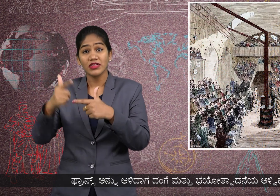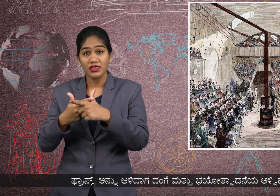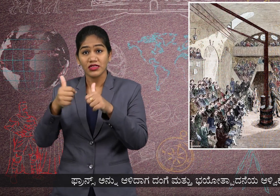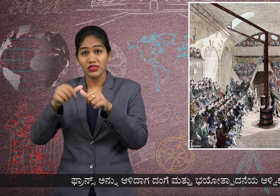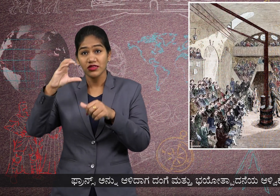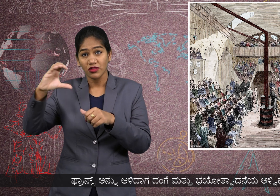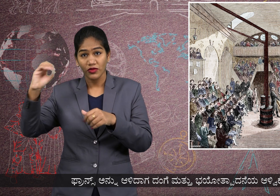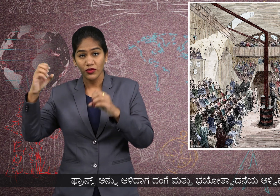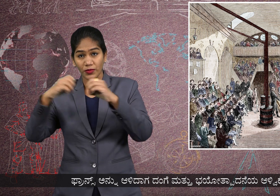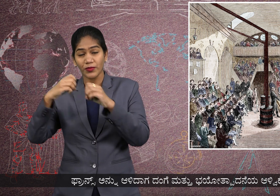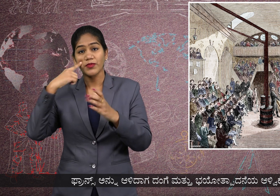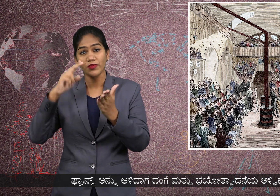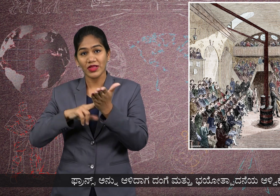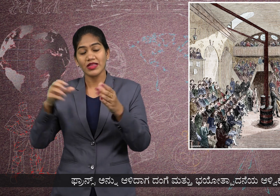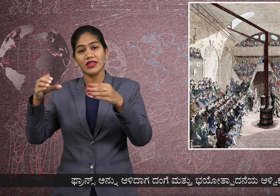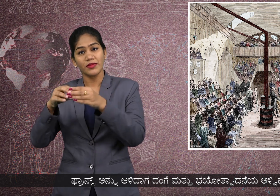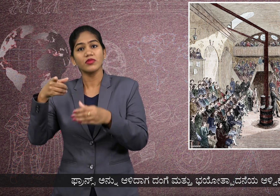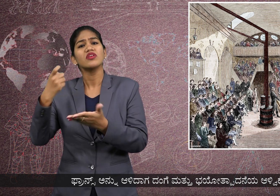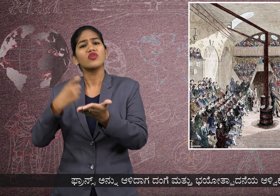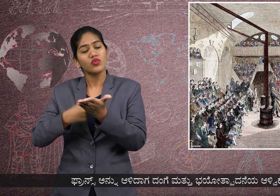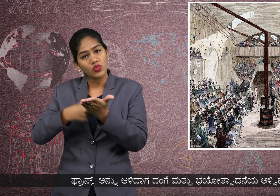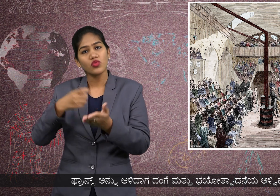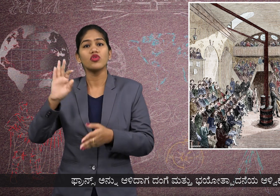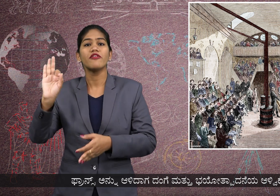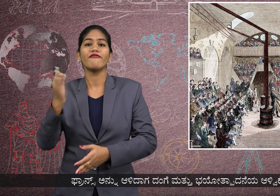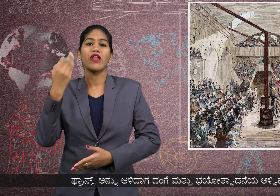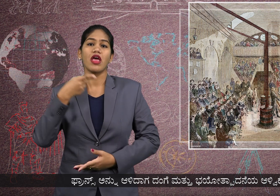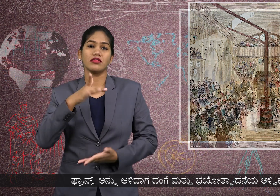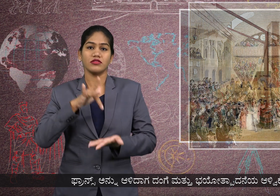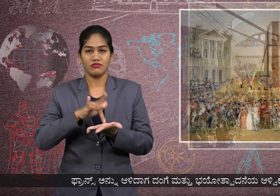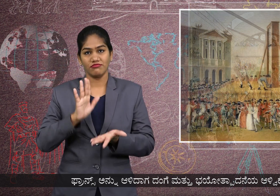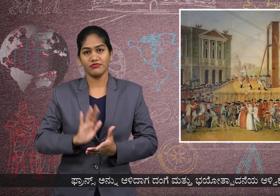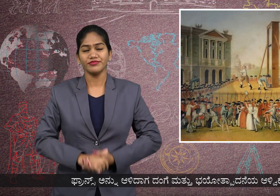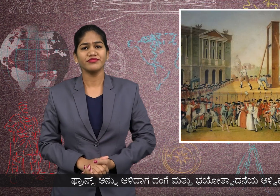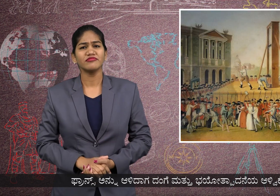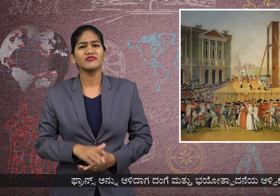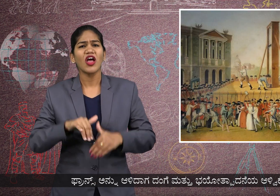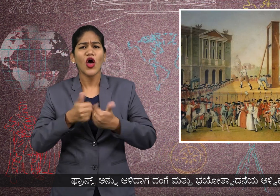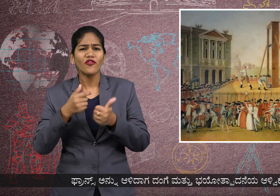ಫ್ರಾನ್ಸ್ ಅನ್ನ ಆಳಿದಾಗ ದಂಗೆ ಮತ್ತು ಭಯೋತ್ಪಾದನೆಯ ಆಳ್ವಿಕೆಯು ಕೋರ್ಸ್.